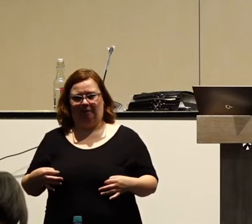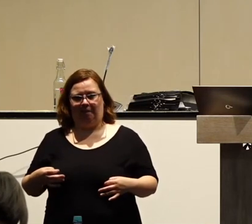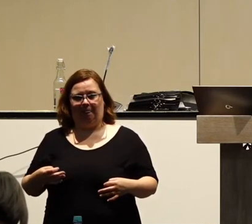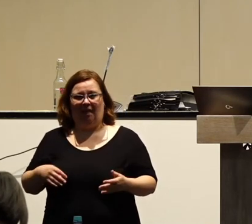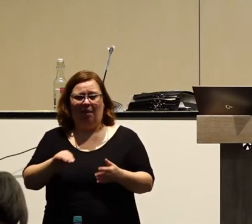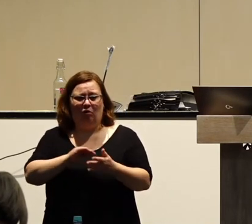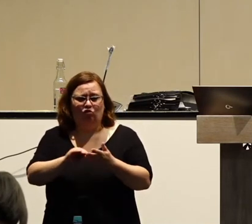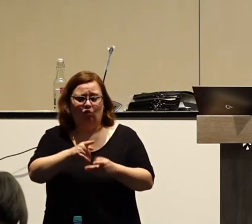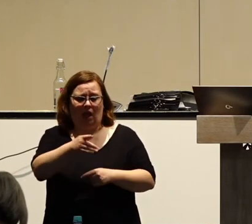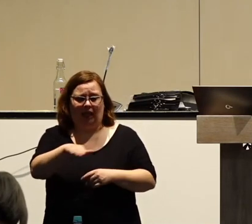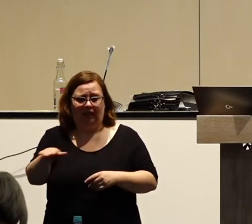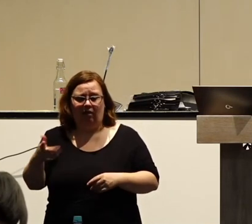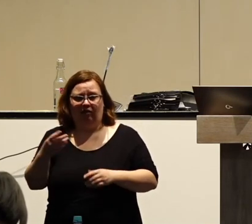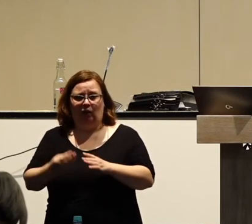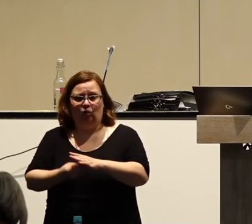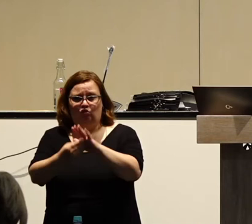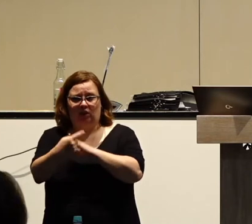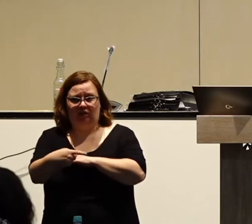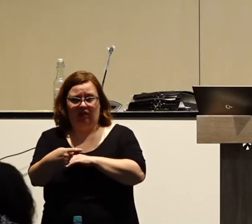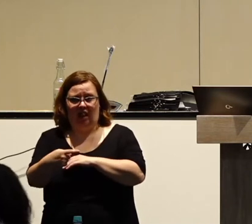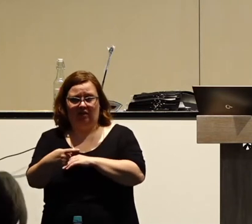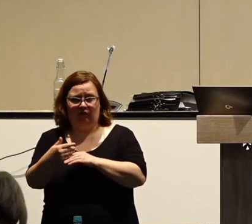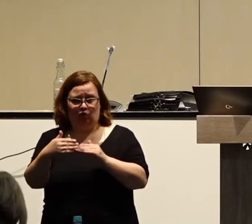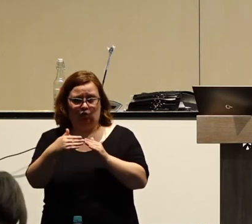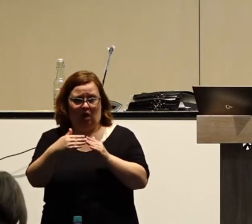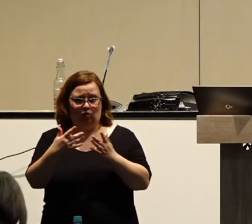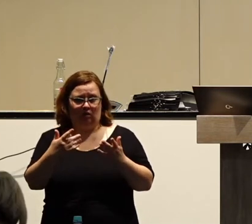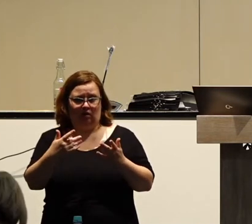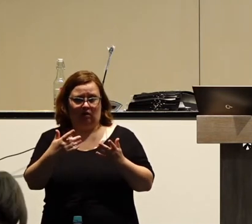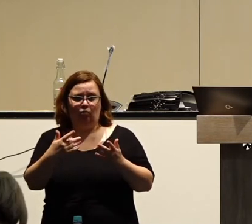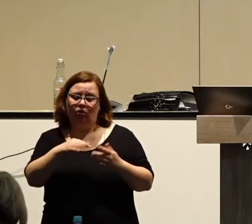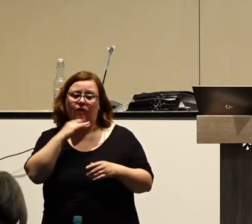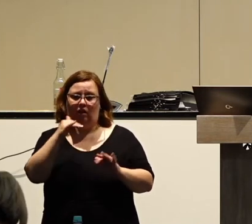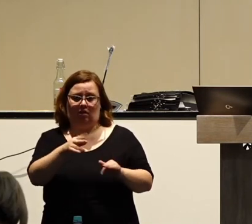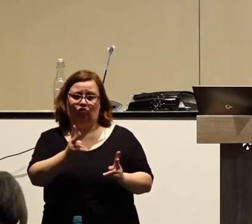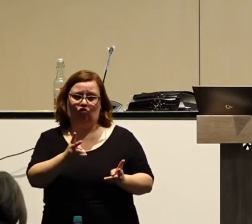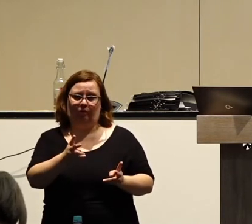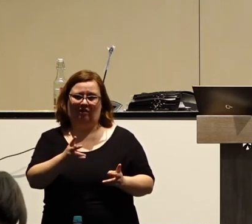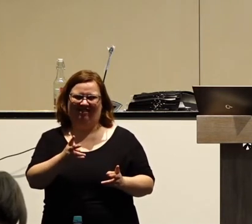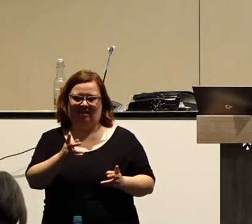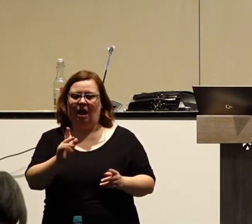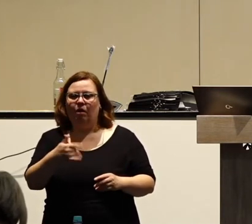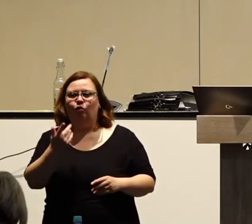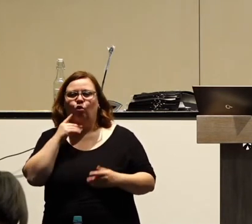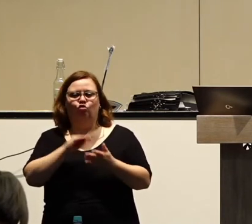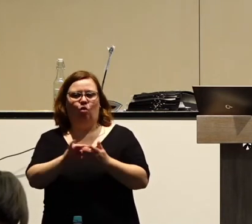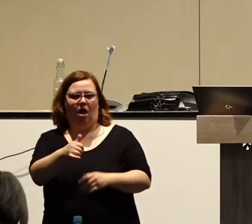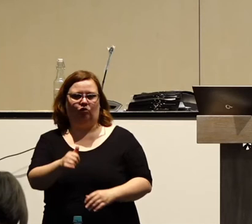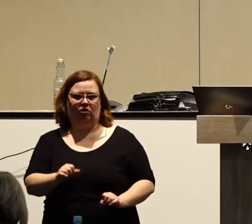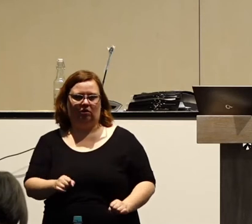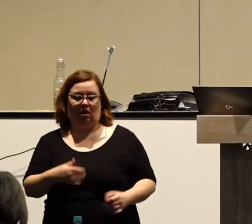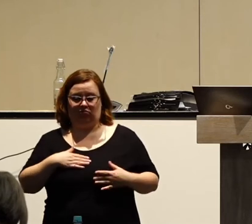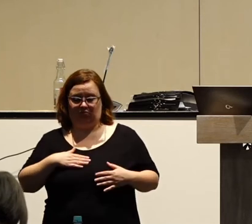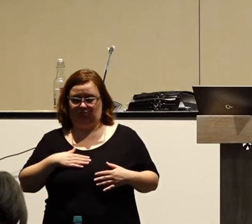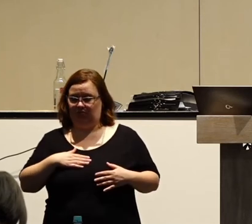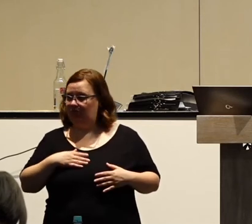Schülern oder Kindern, denen die Unterstützung fehlt von zu Hause, gibt es wirklich sehr viele, aber das können nur die Schulen einschätzen, das können